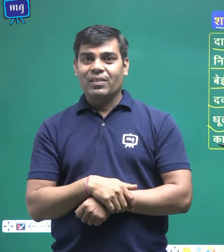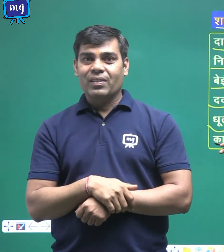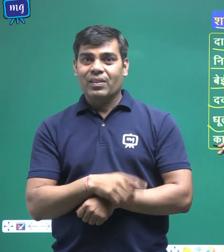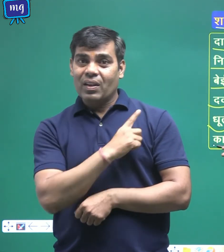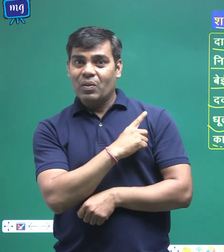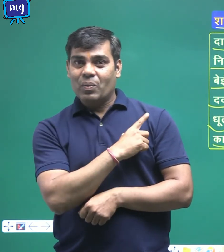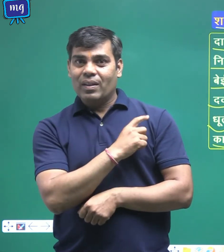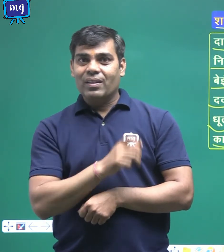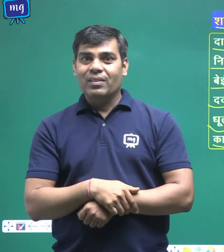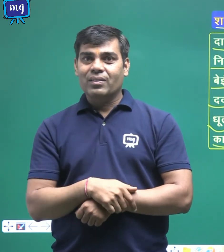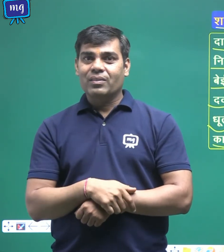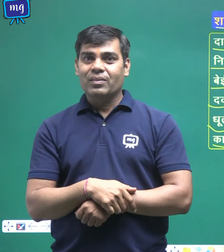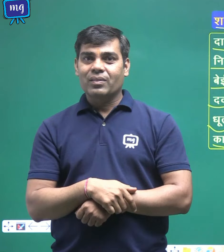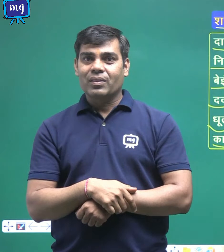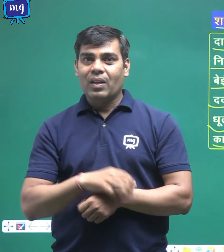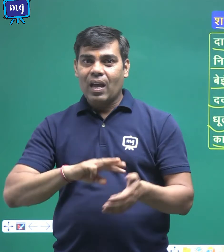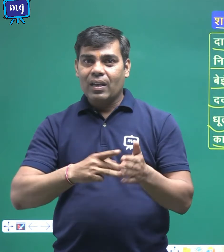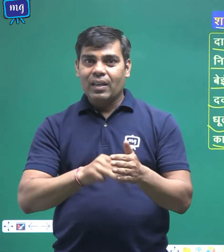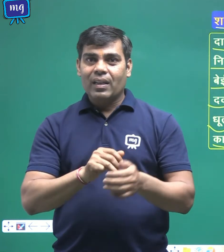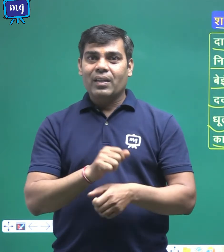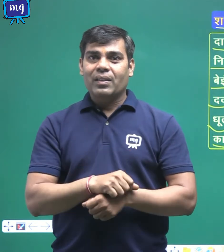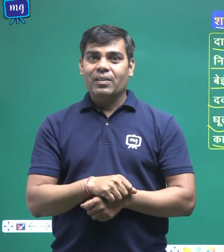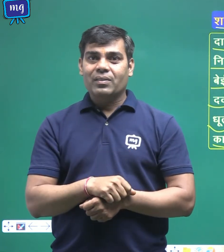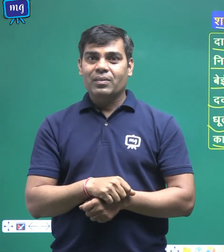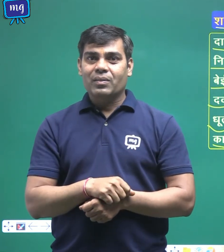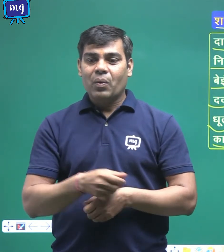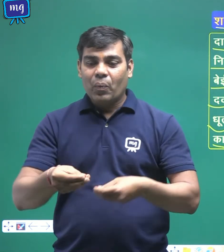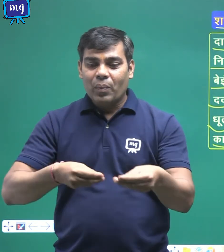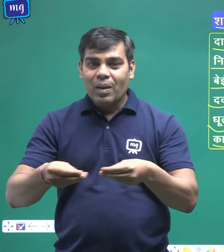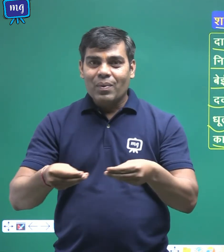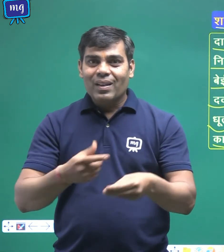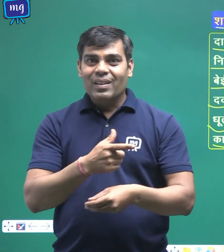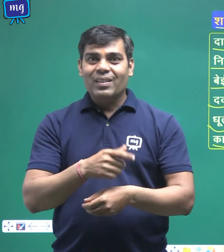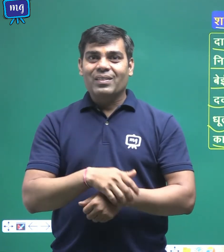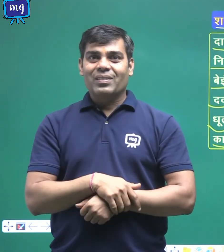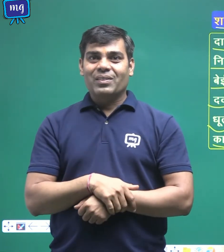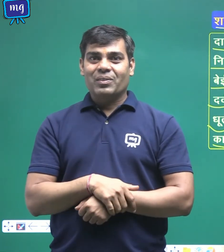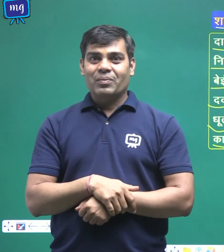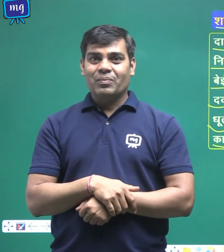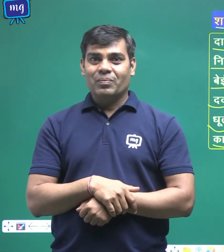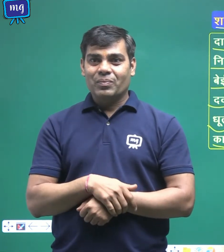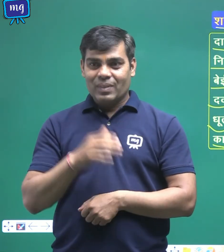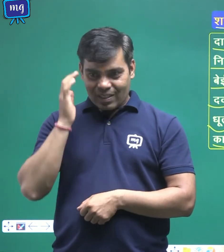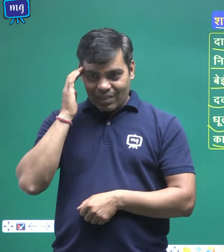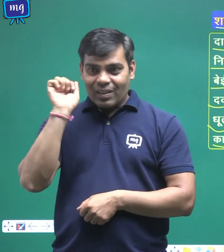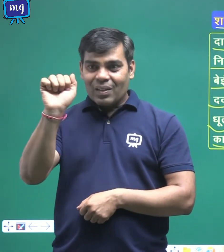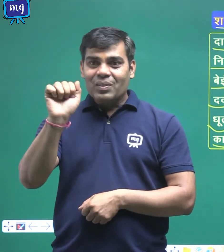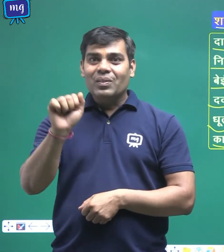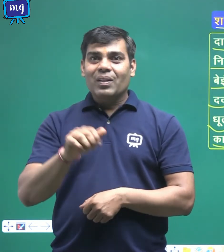कारोबार, अर्थ है व्यापार। समझ आया आपको